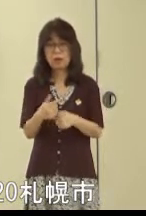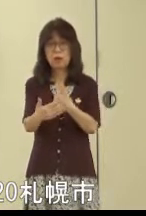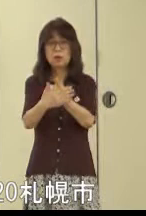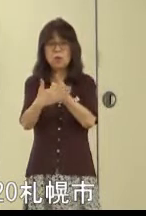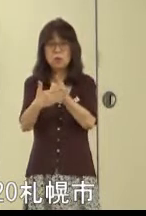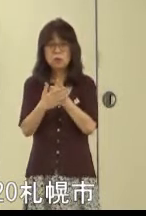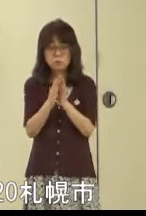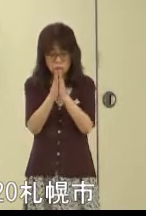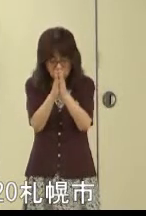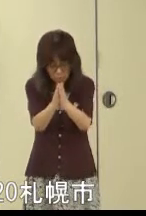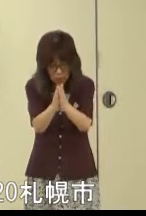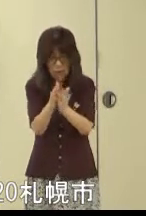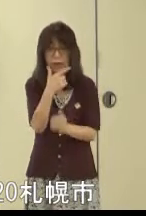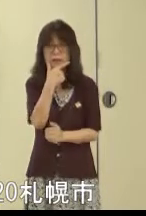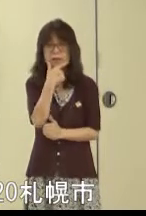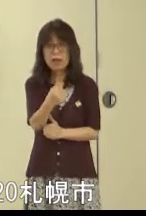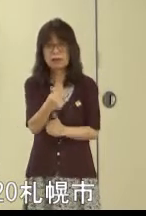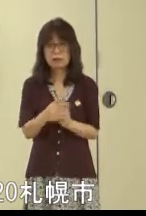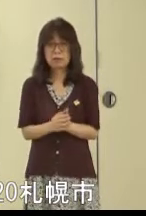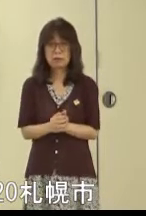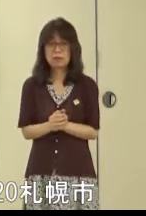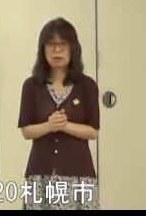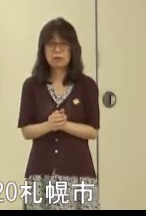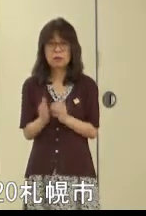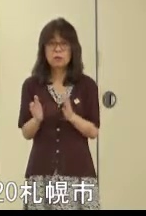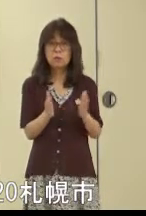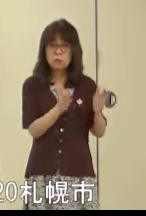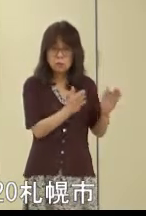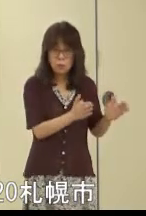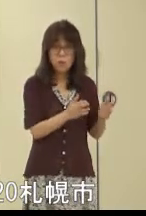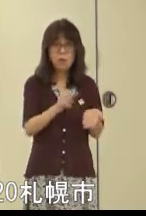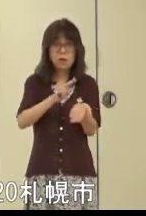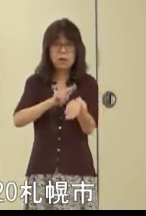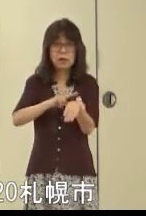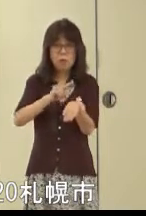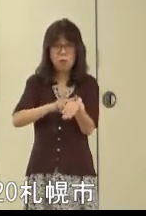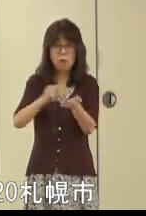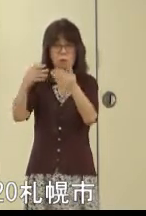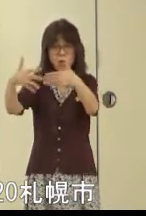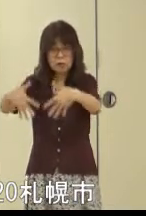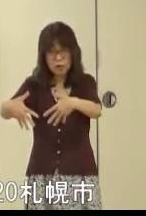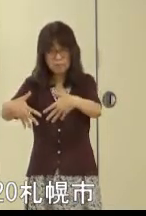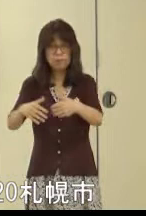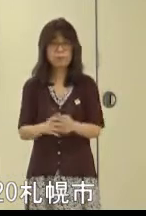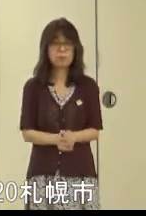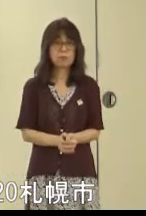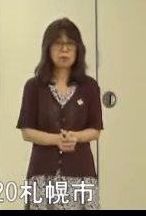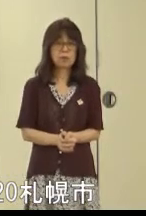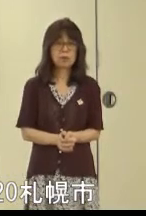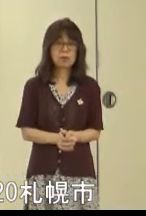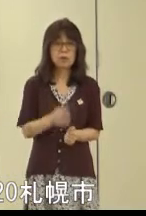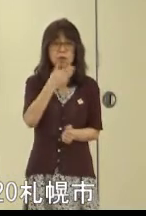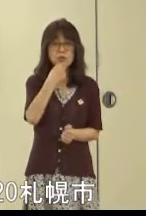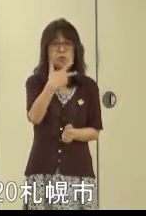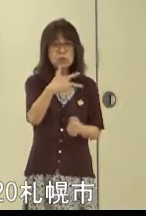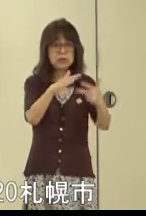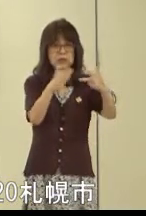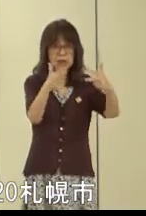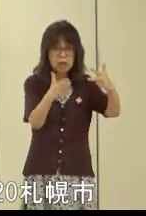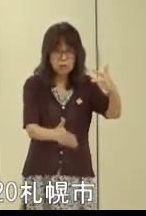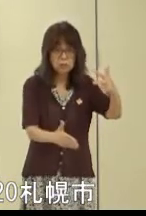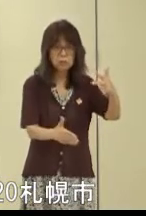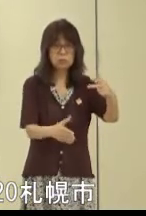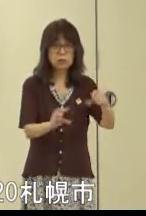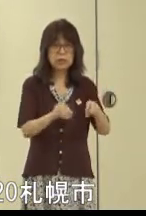願いをしていきたいというふうに思います加えて医療機関それから福祉施設等でまぁ感染者が出